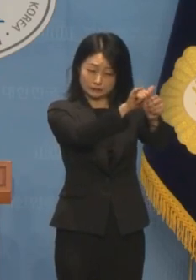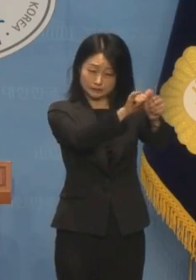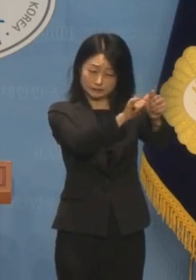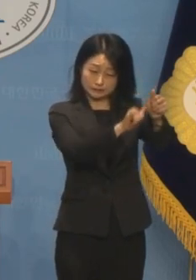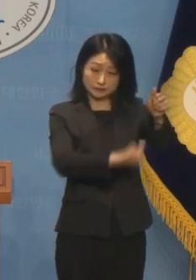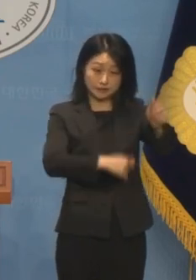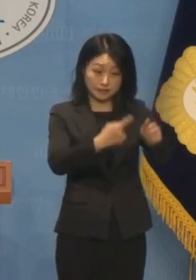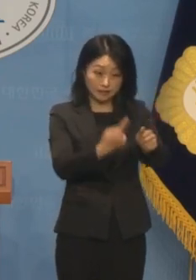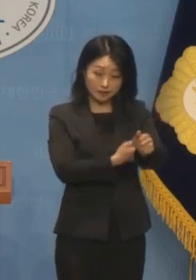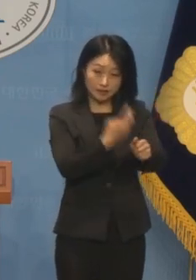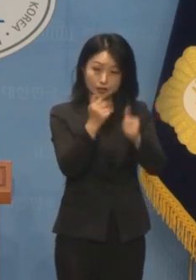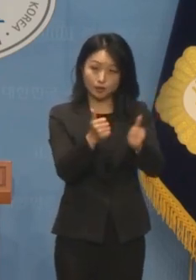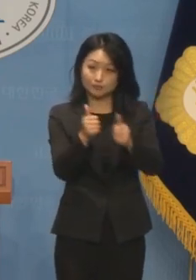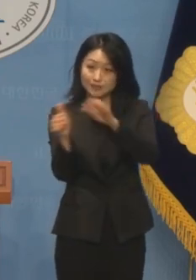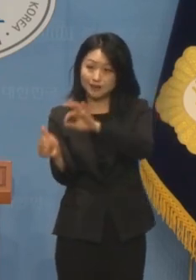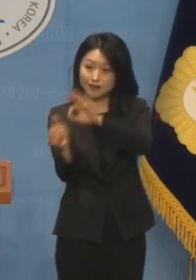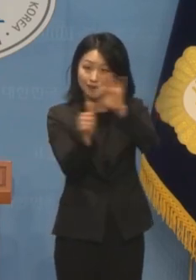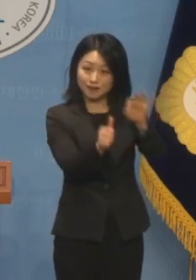인사의 기준인가?